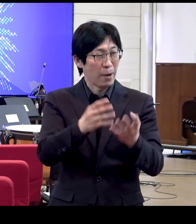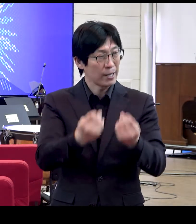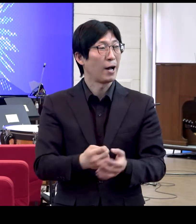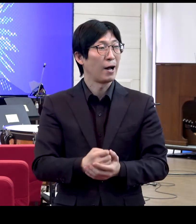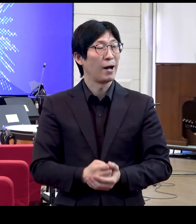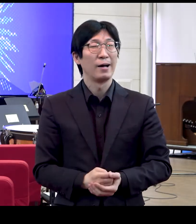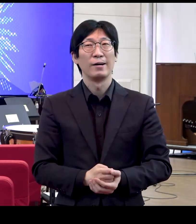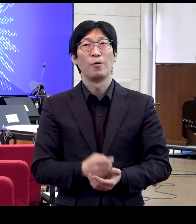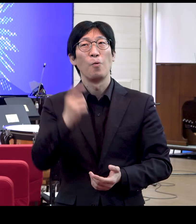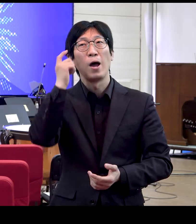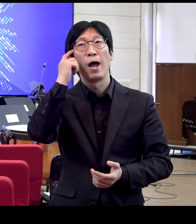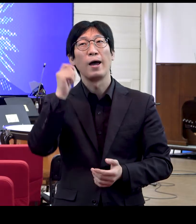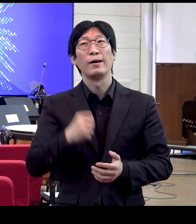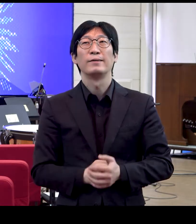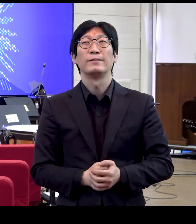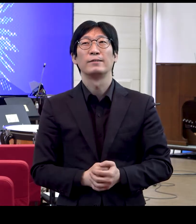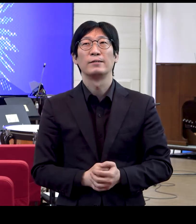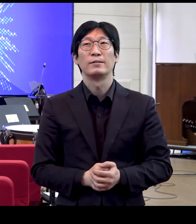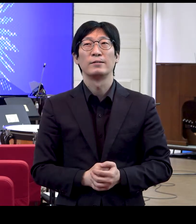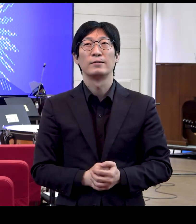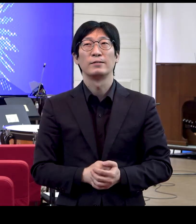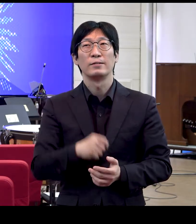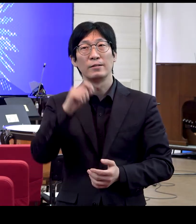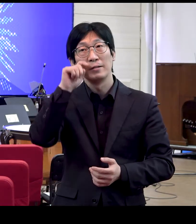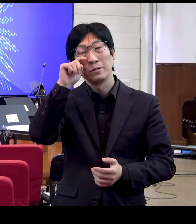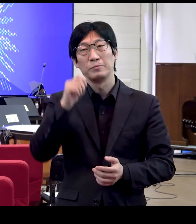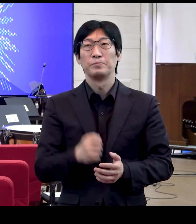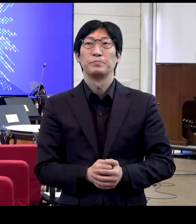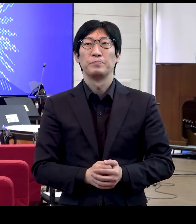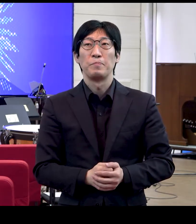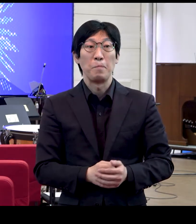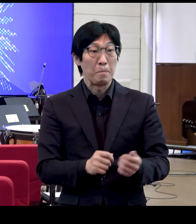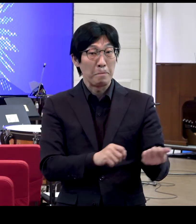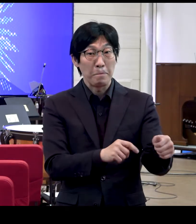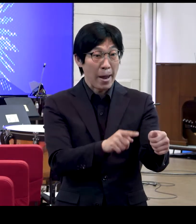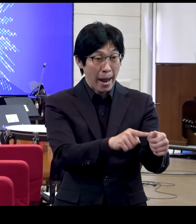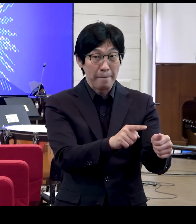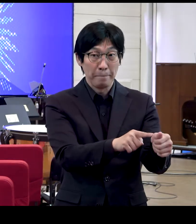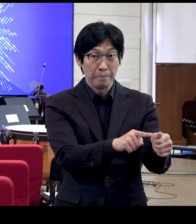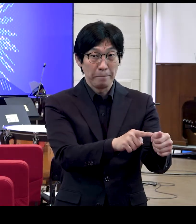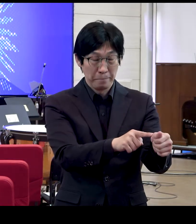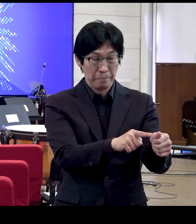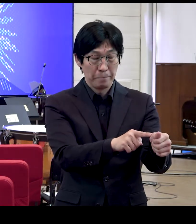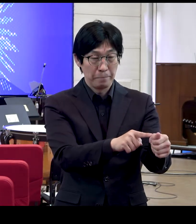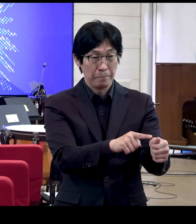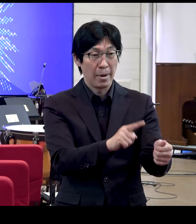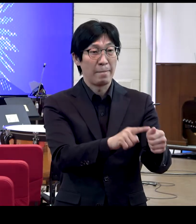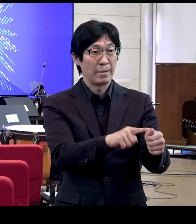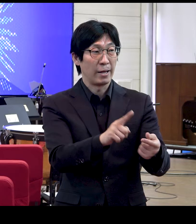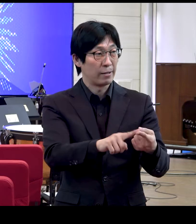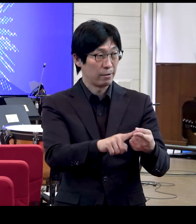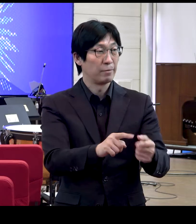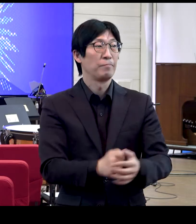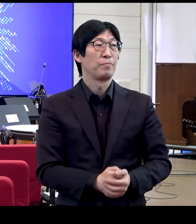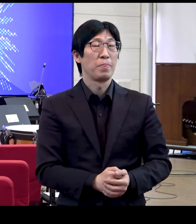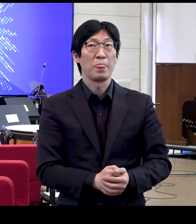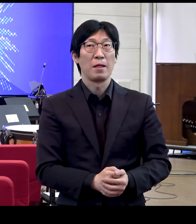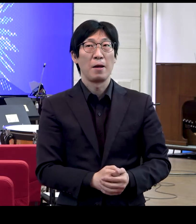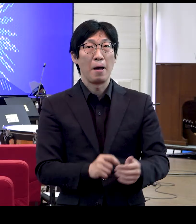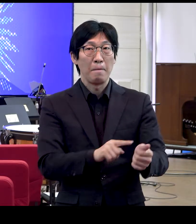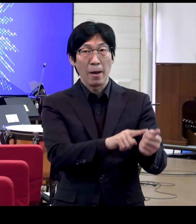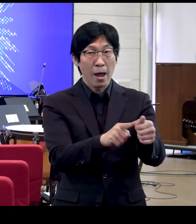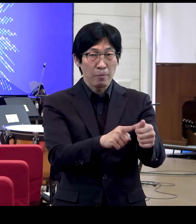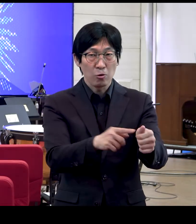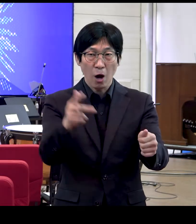사람들이 정말 이 논란거리로 삼는 게 바로 뭐냐면 뱀에 대한 이야기예요. 뱀은